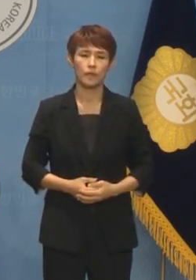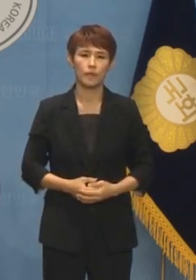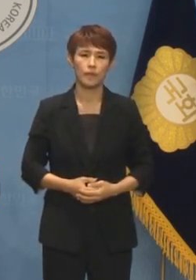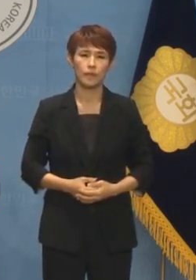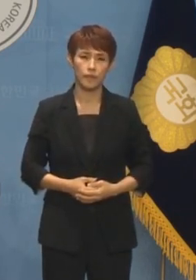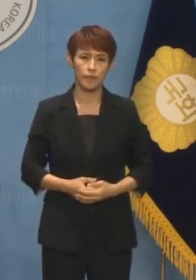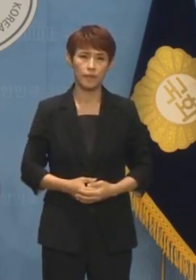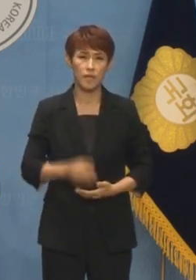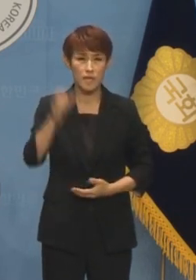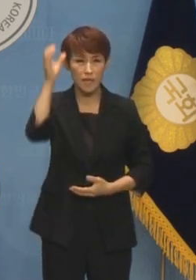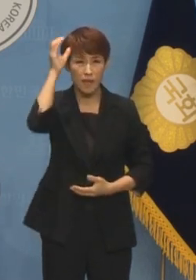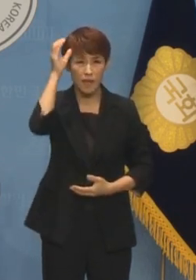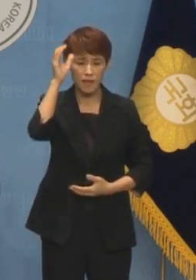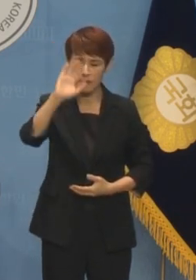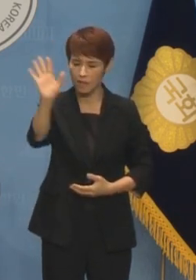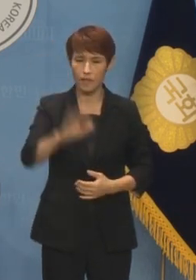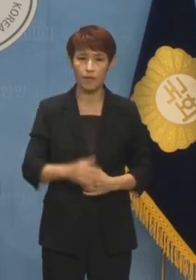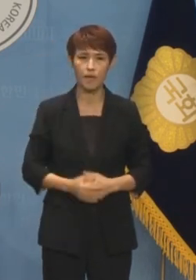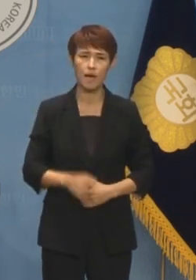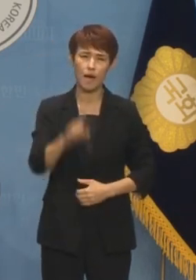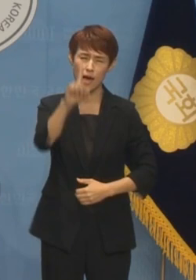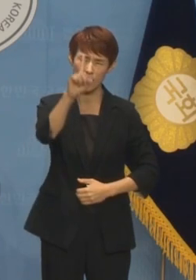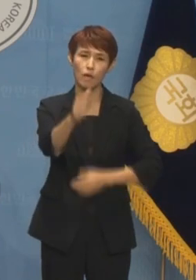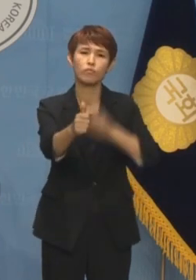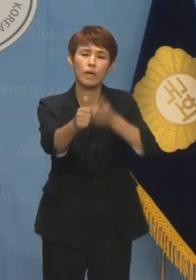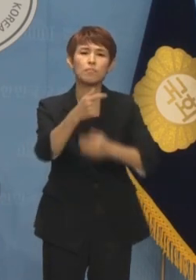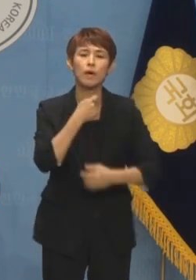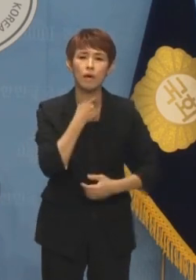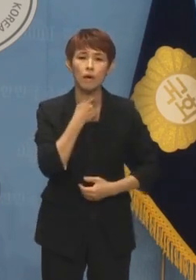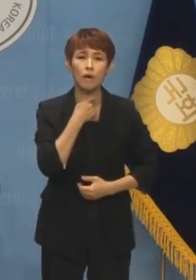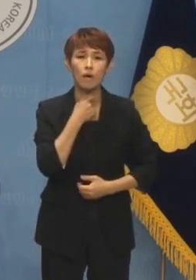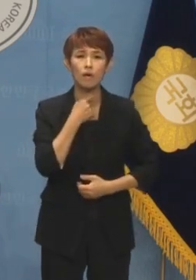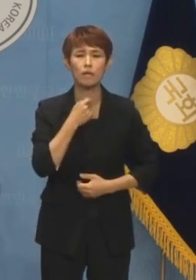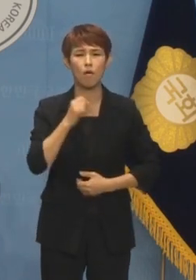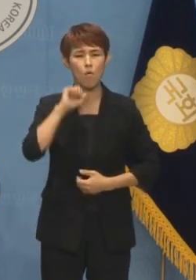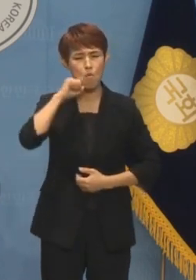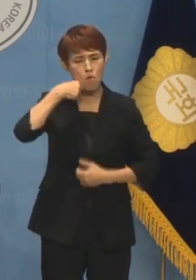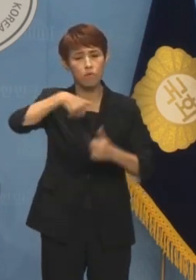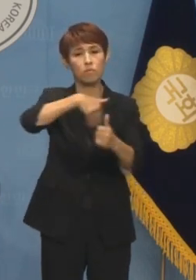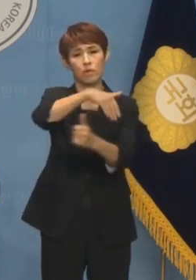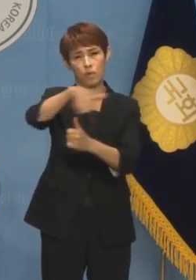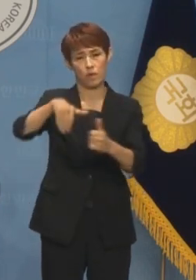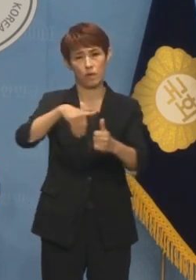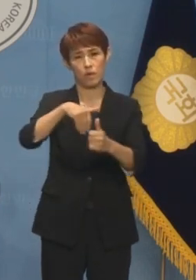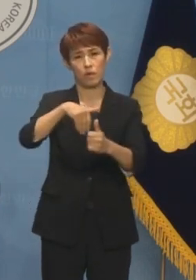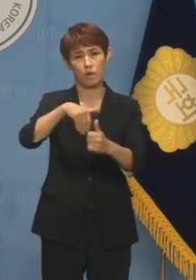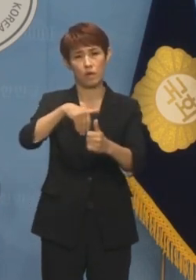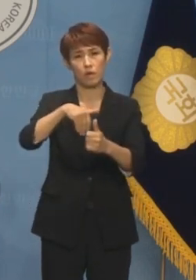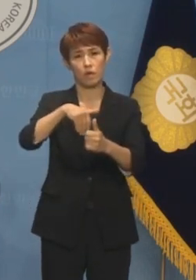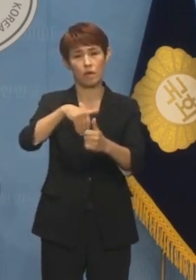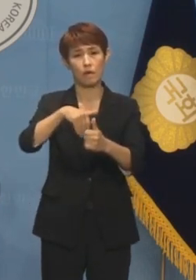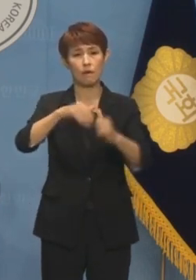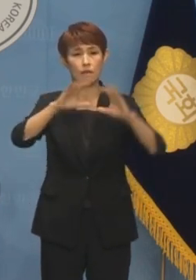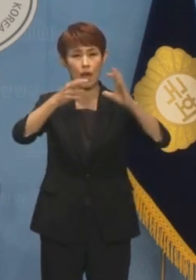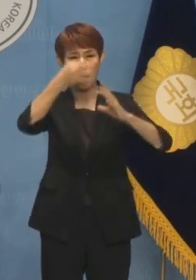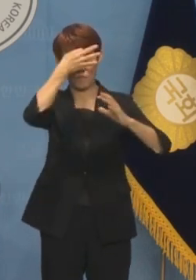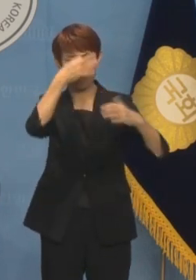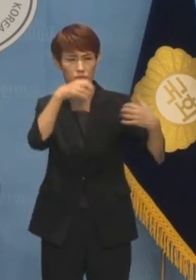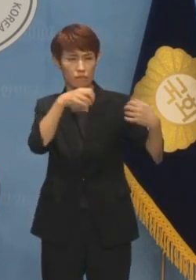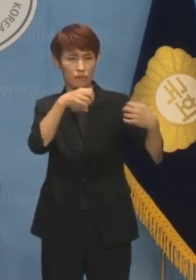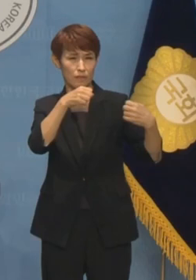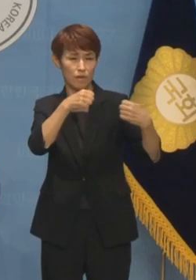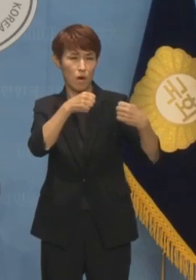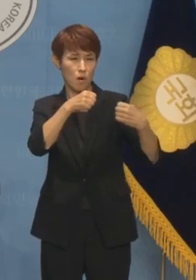네, 기대도 접습니다. 하나만 부탁드립니다. 이 어려운 시기에 총성 없는 국가 간 기술